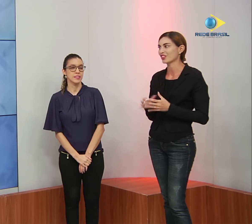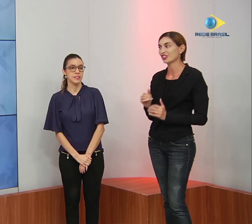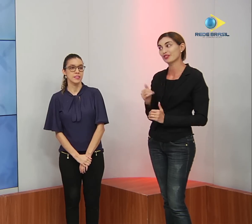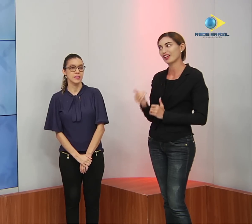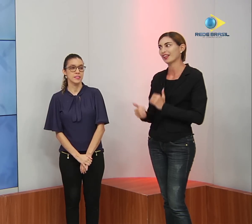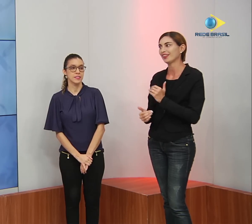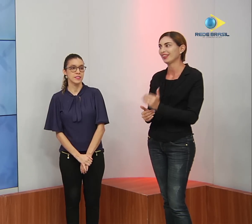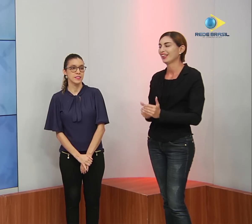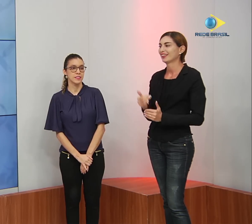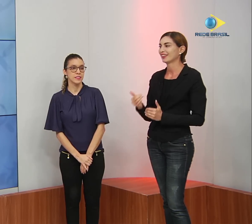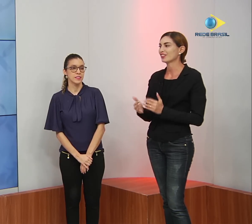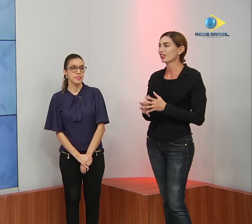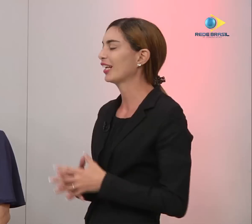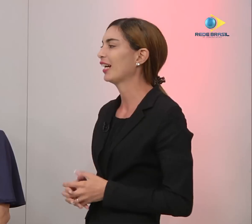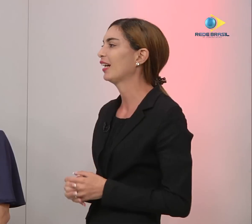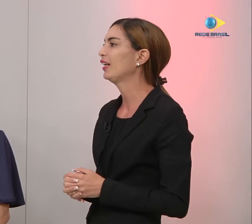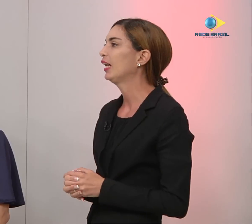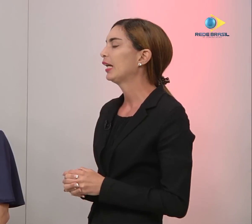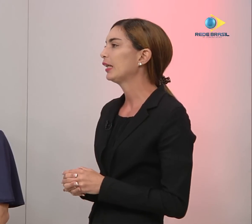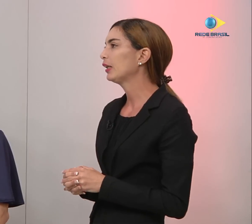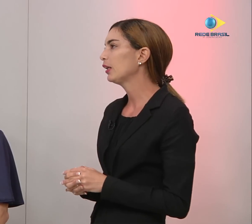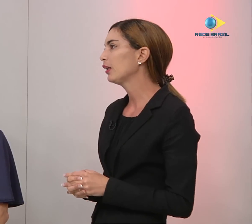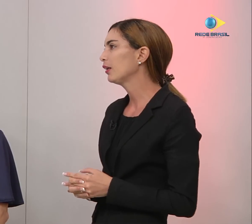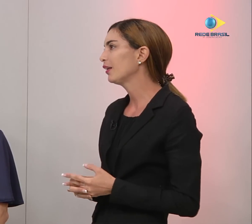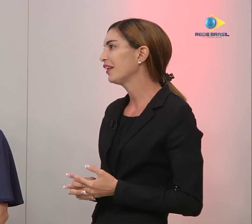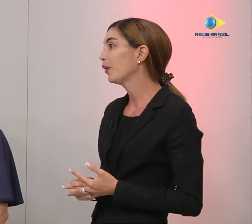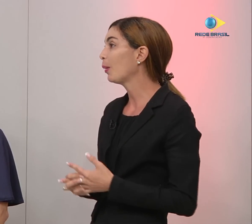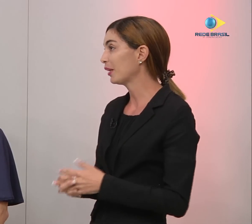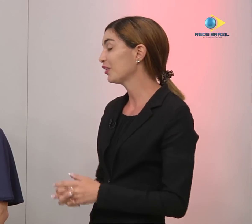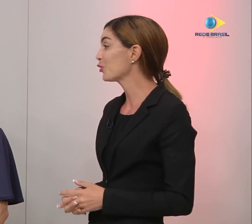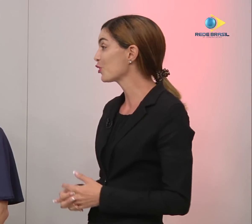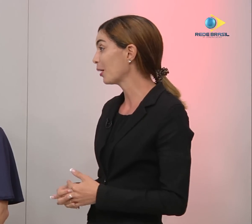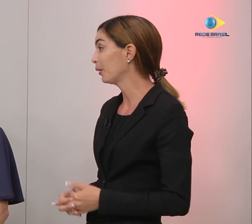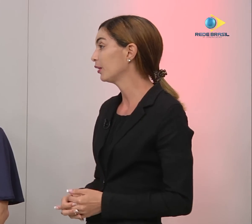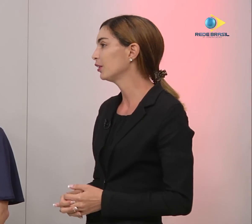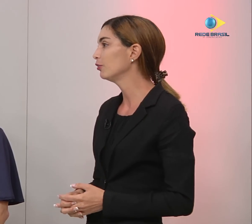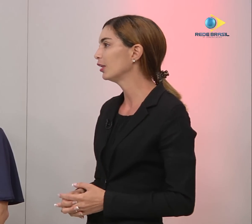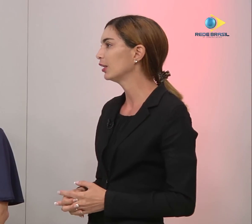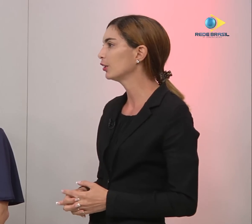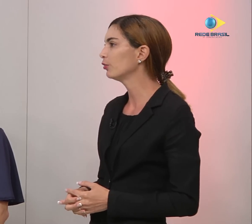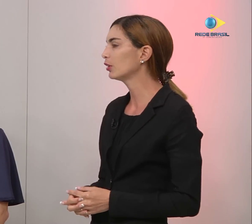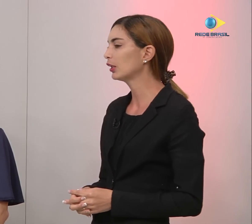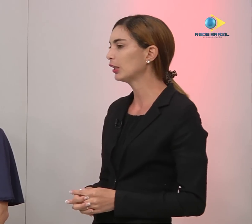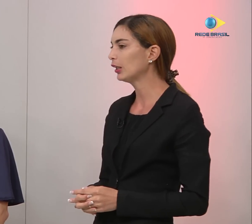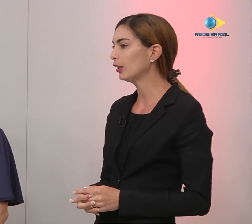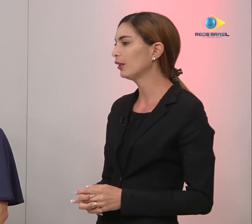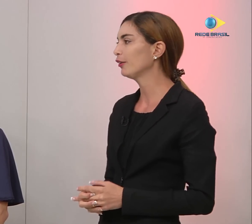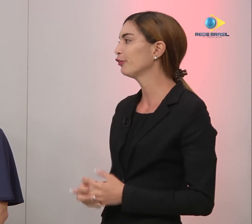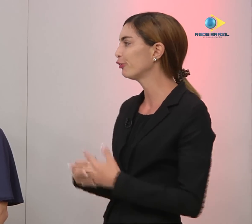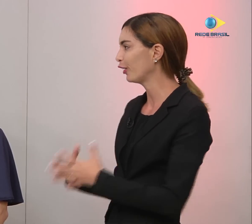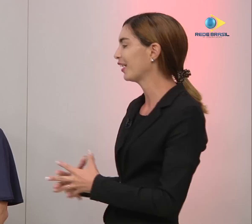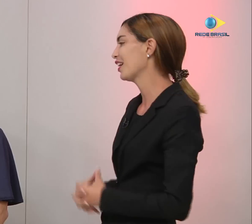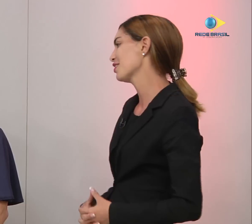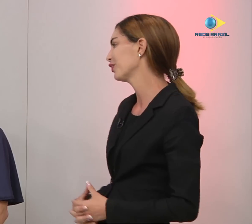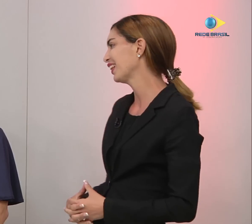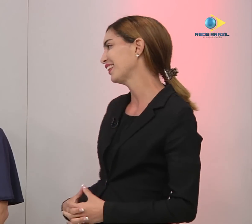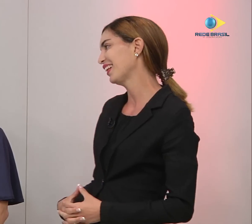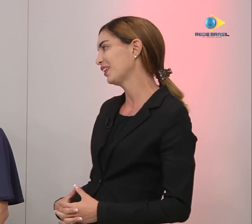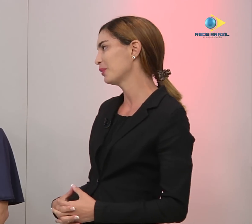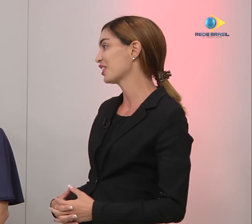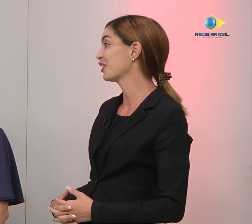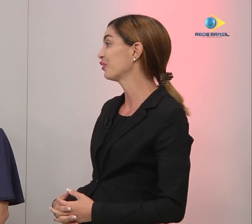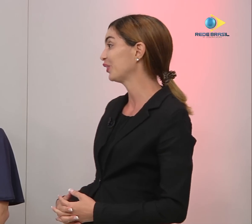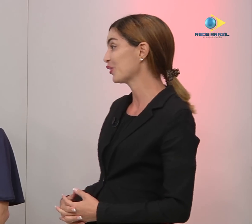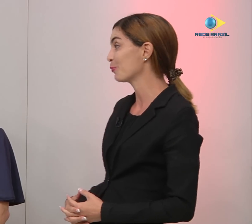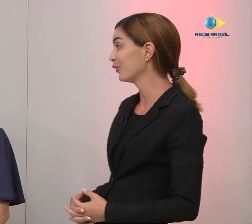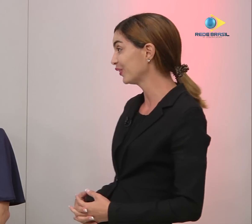sabendo, gente vai chegar. E eu aprendi justamente no ano que foi a criação da Lei